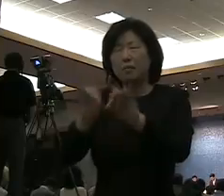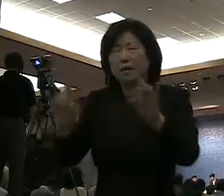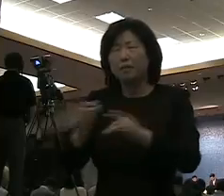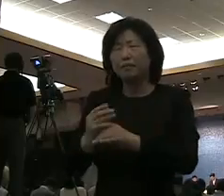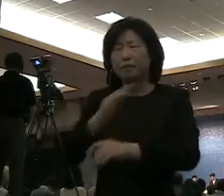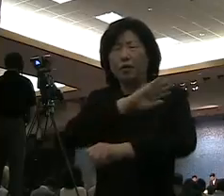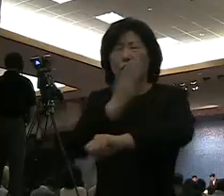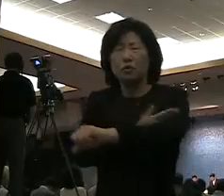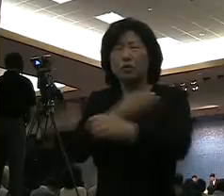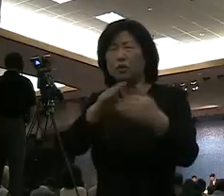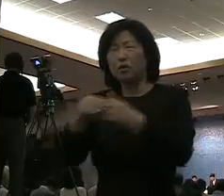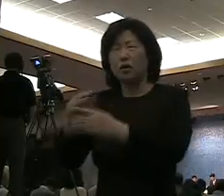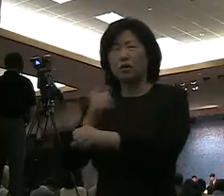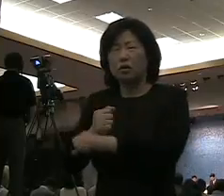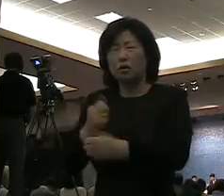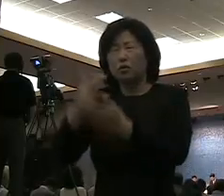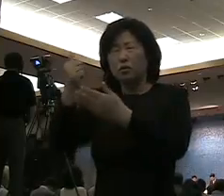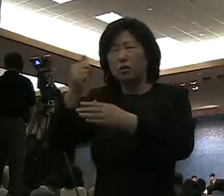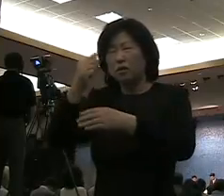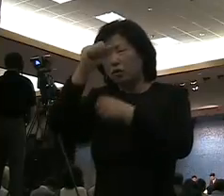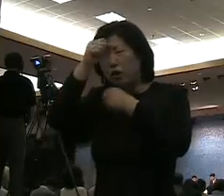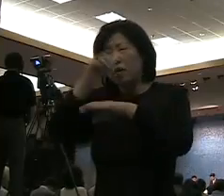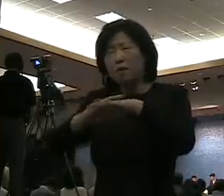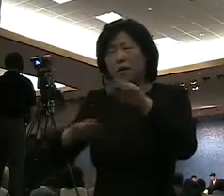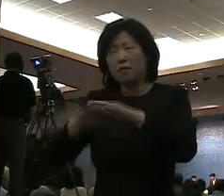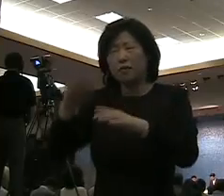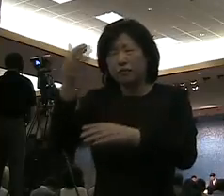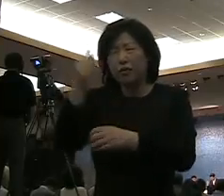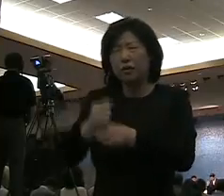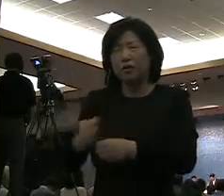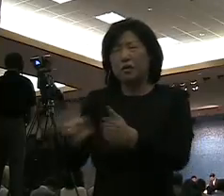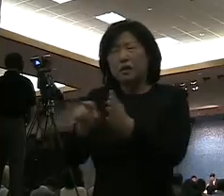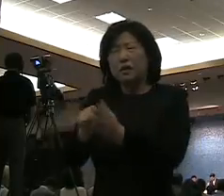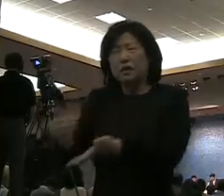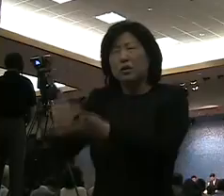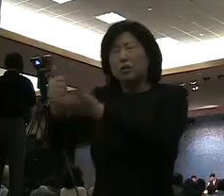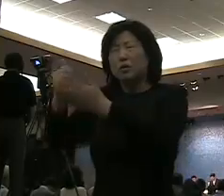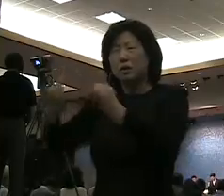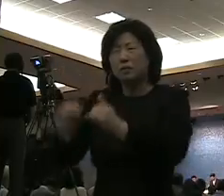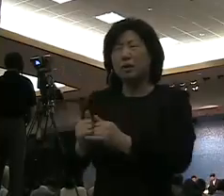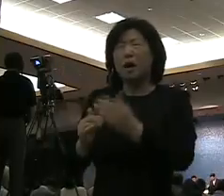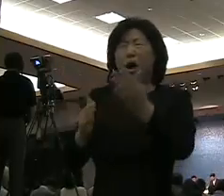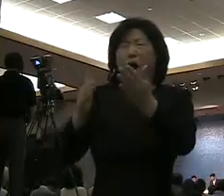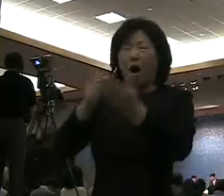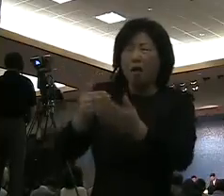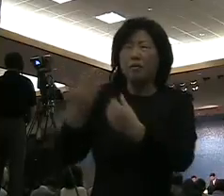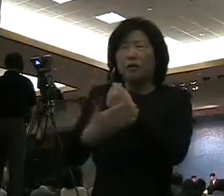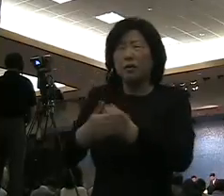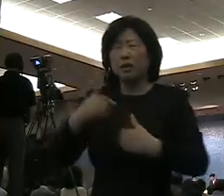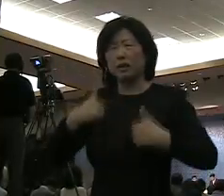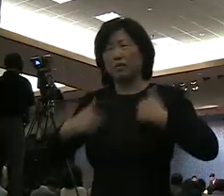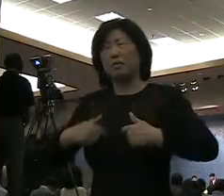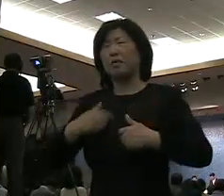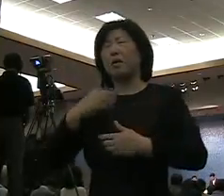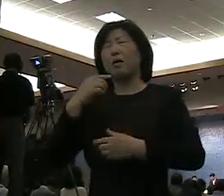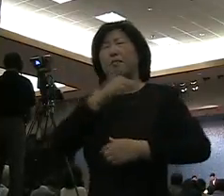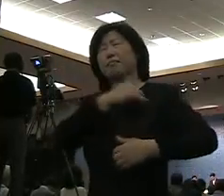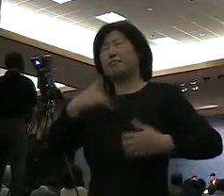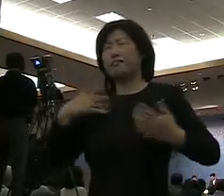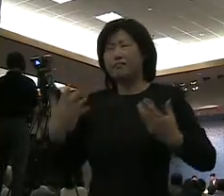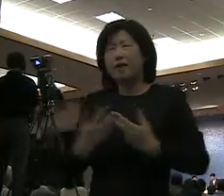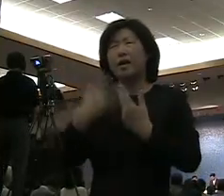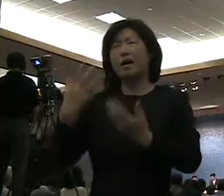권능으로 인도하시사 주님의 손과 발이 되어 섬기는 백성들에게 한없는 예배의 은혜와 기쁨을 만끽할 수 있도록